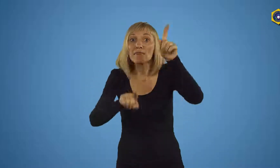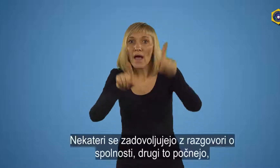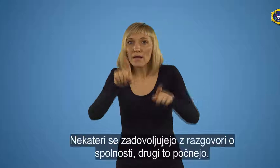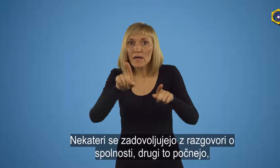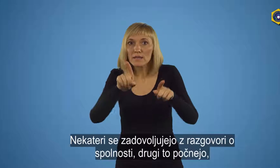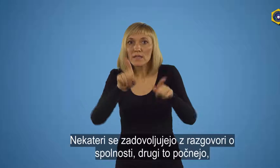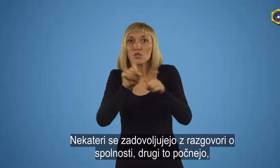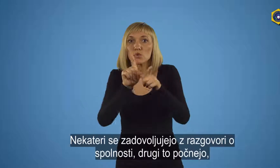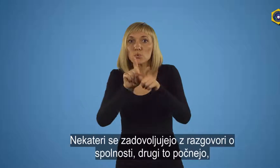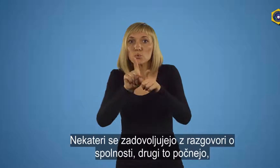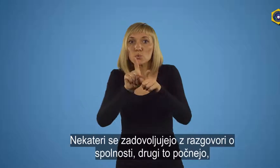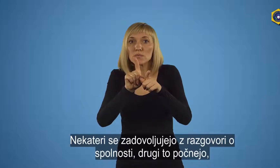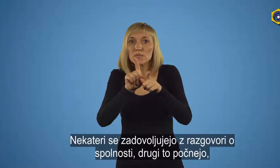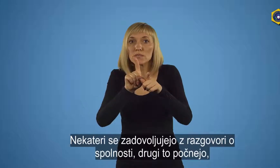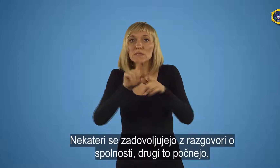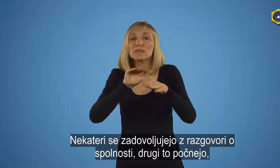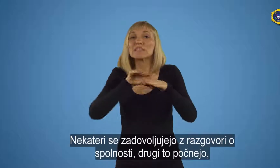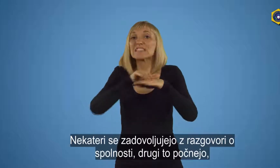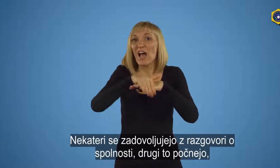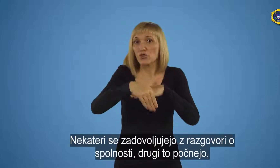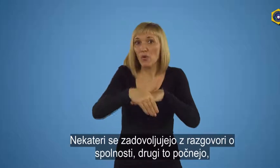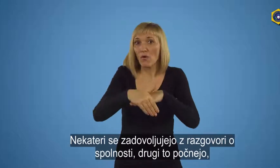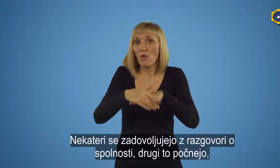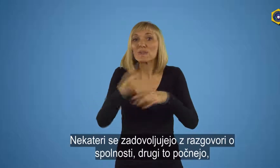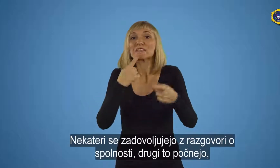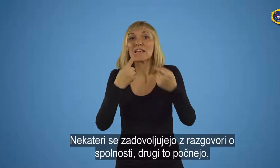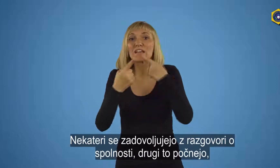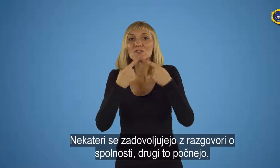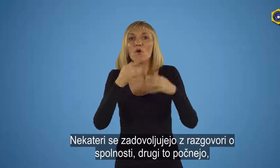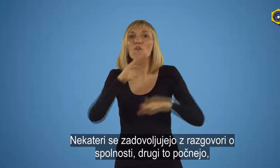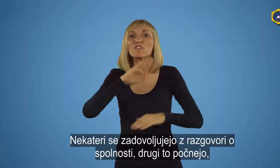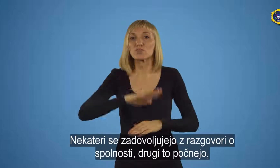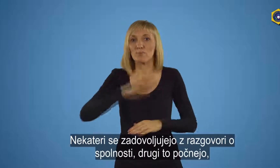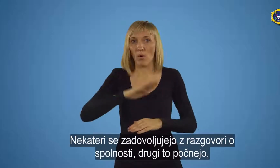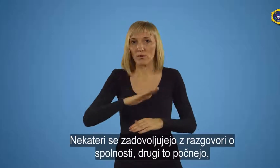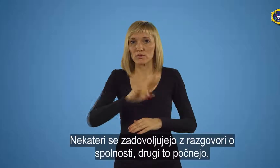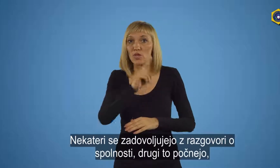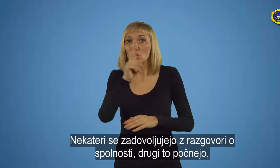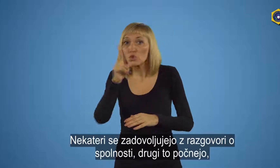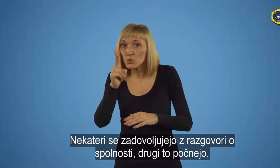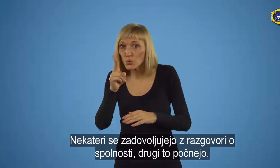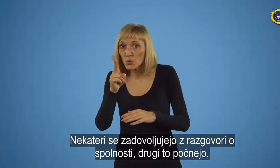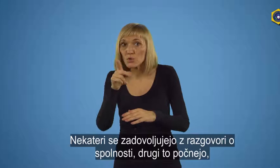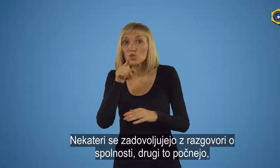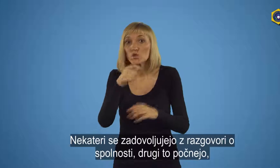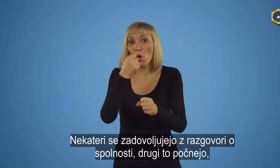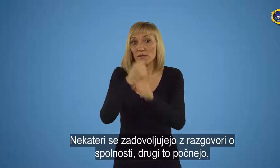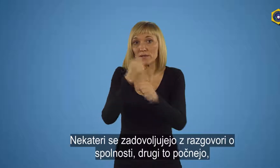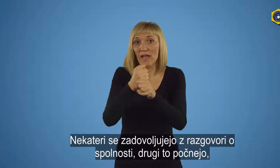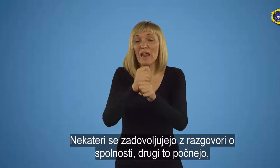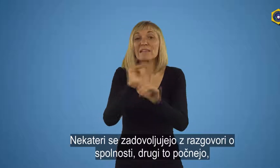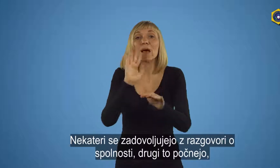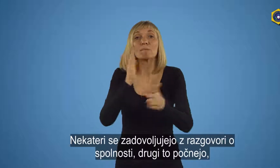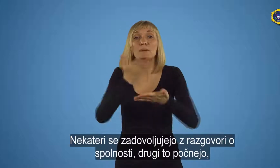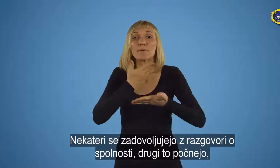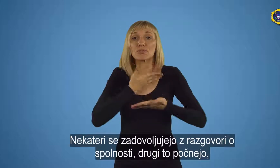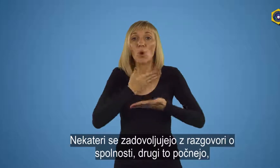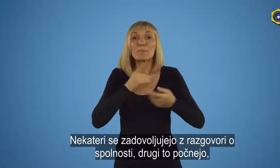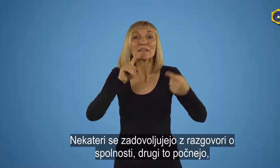Nekateri se zadovoljujejo z razgovori o spolnosti, drugi to počnejo, da bi pridobili stike ali posnetke, ki jih